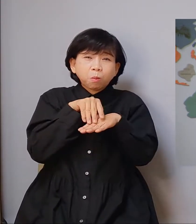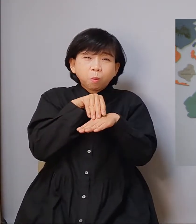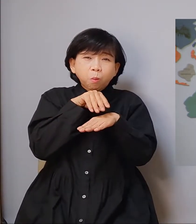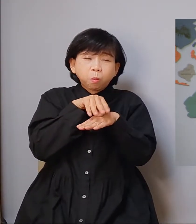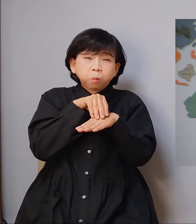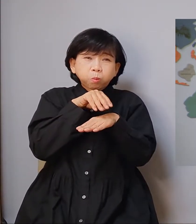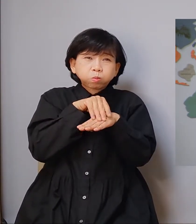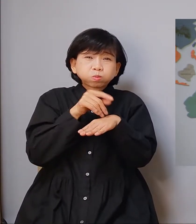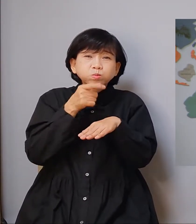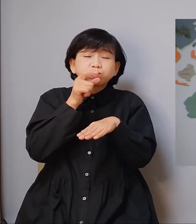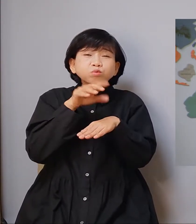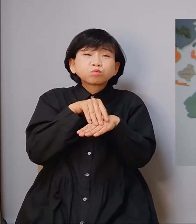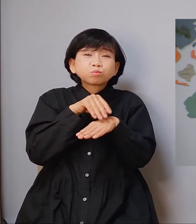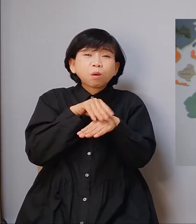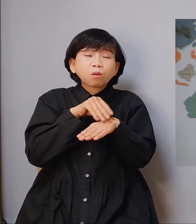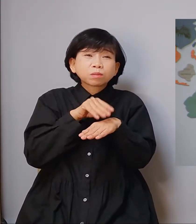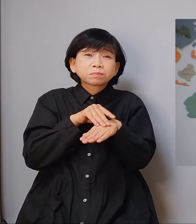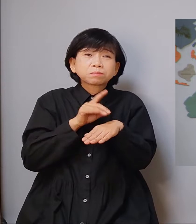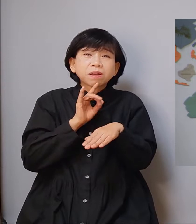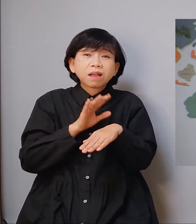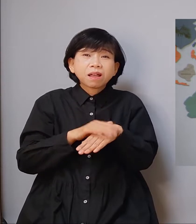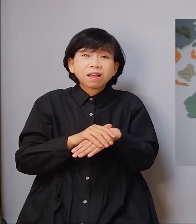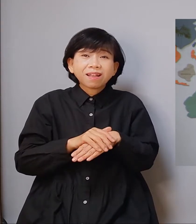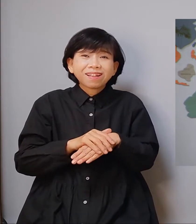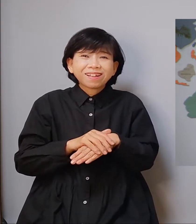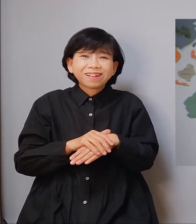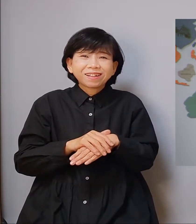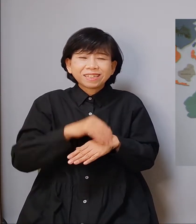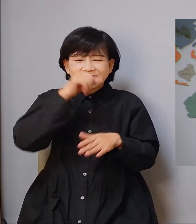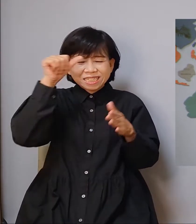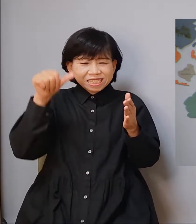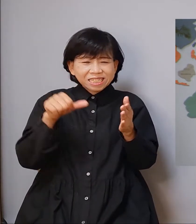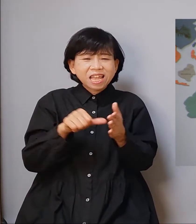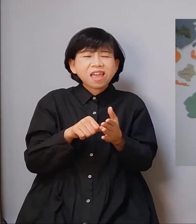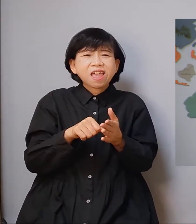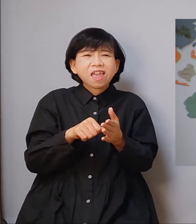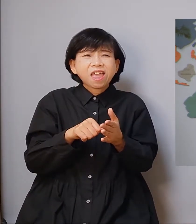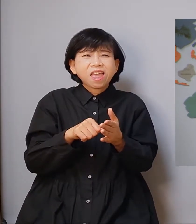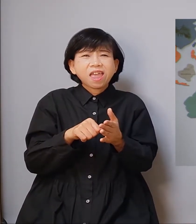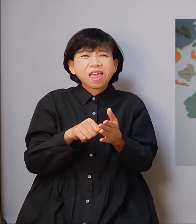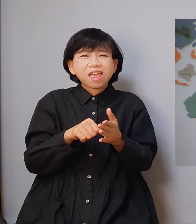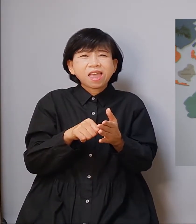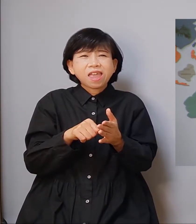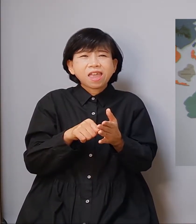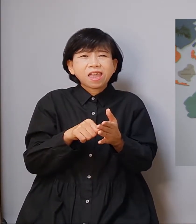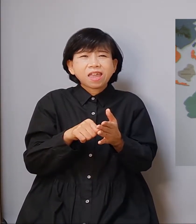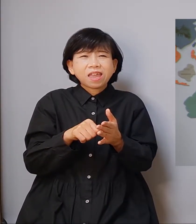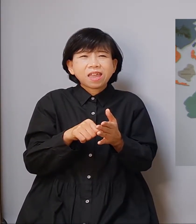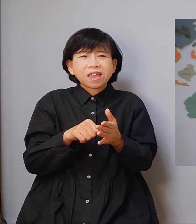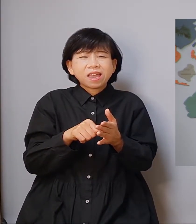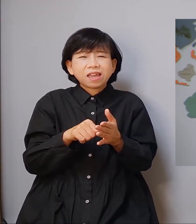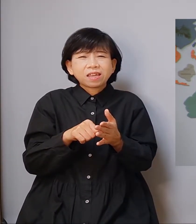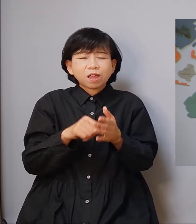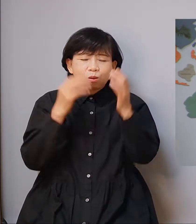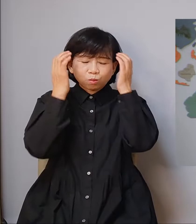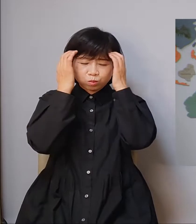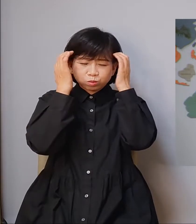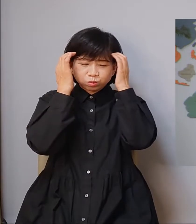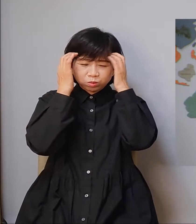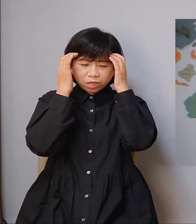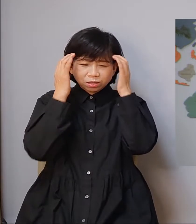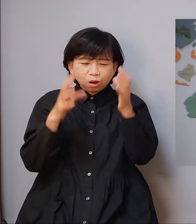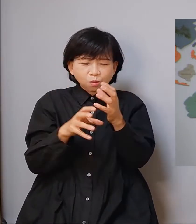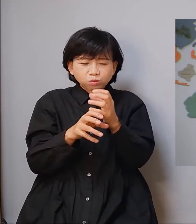내보냅니다. 우리에게 인생의 시련이 닥치면 뭐가 나올까요? 우리 인생의 시련으로 우리를 꾹